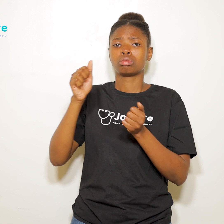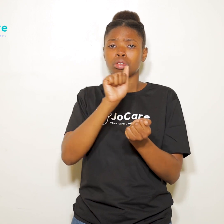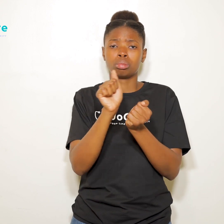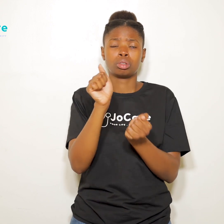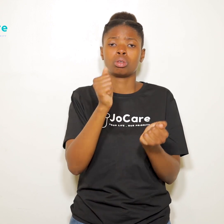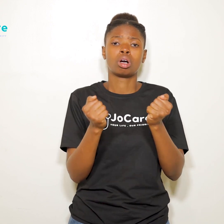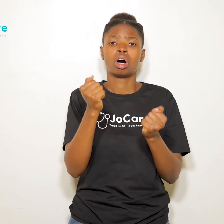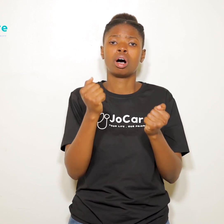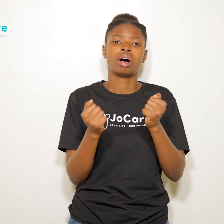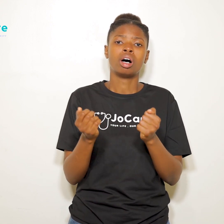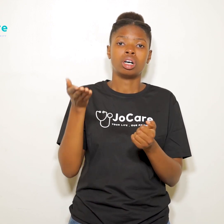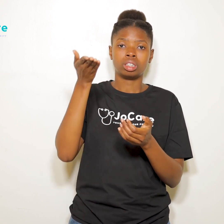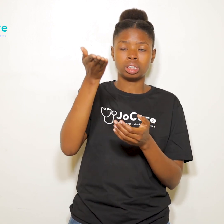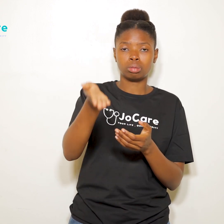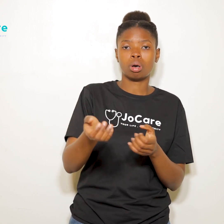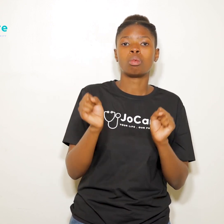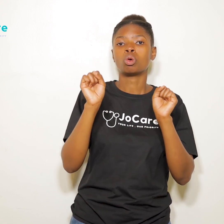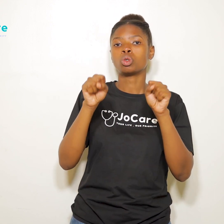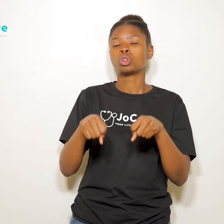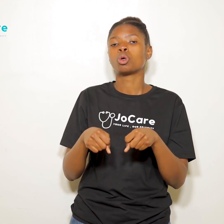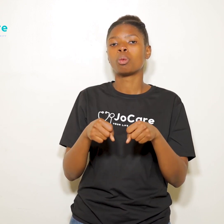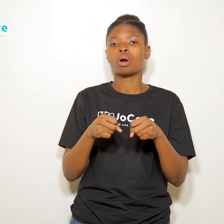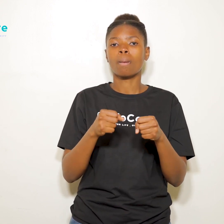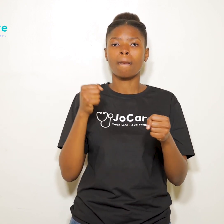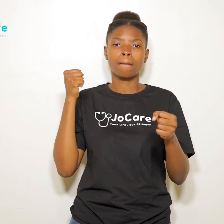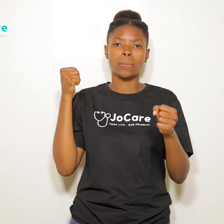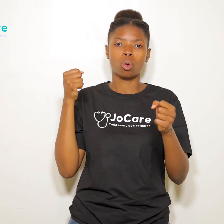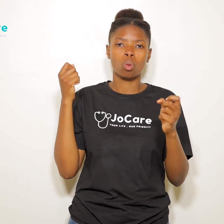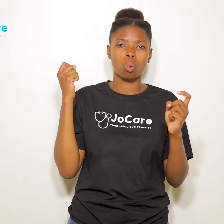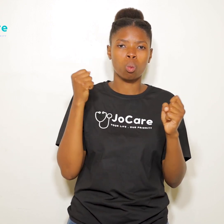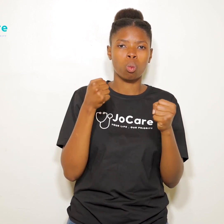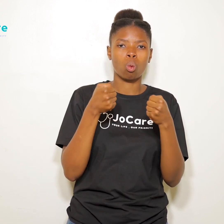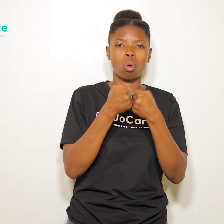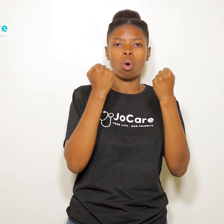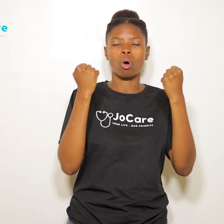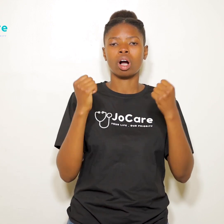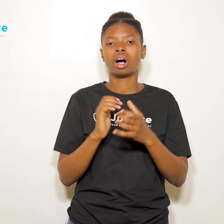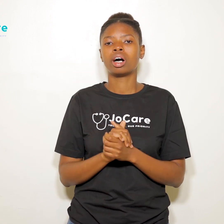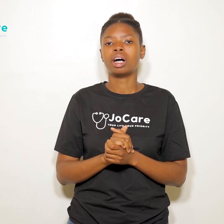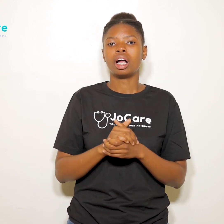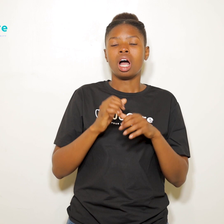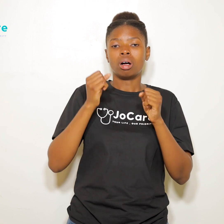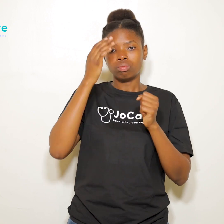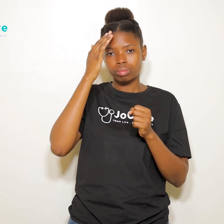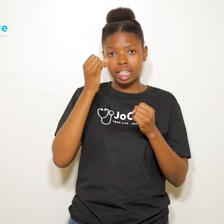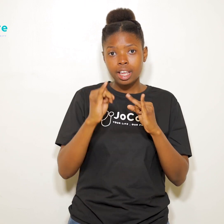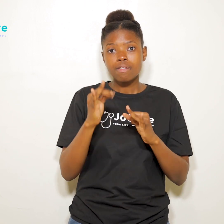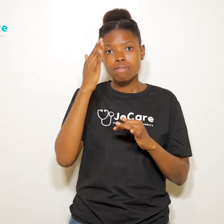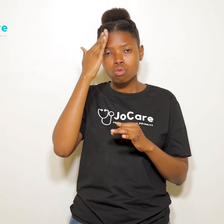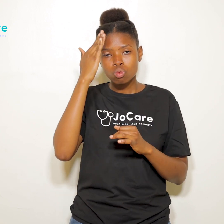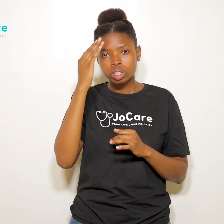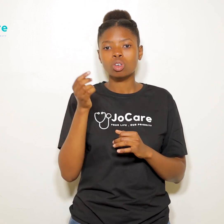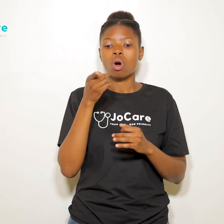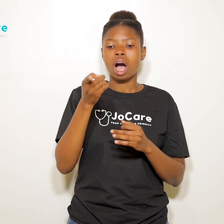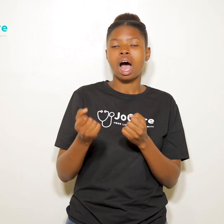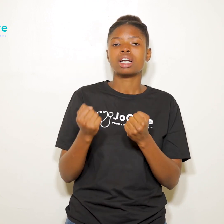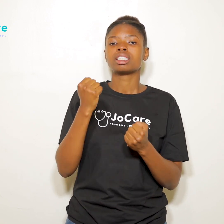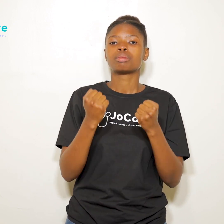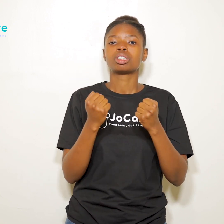kugukandagira ko ushobora kugenda mu muhanda mo hagati, ariko ko hari imodoka zigendamo ushobora kugendera ku ruhande. Kuba utazi rero ikintu ko